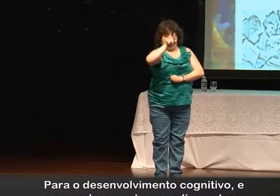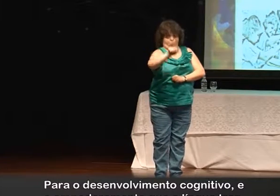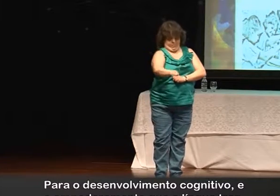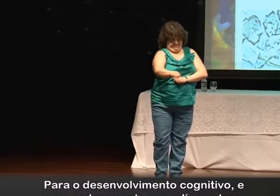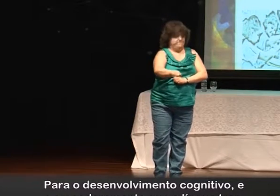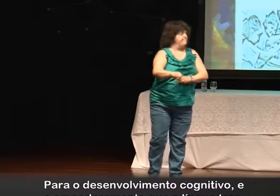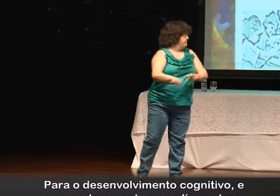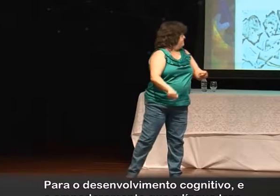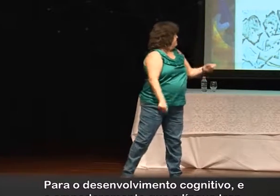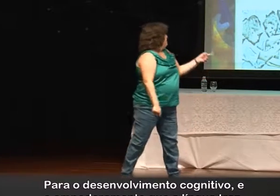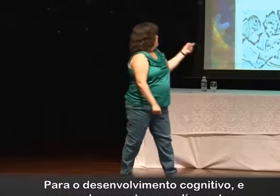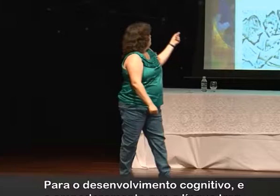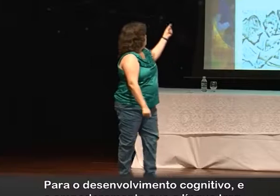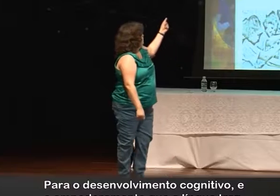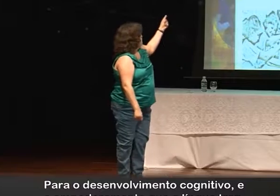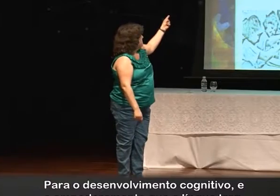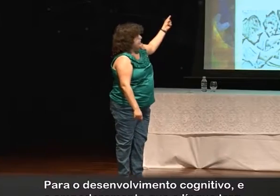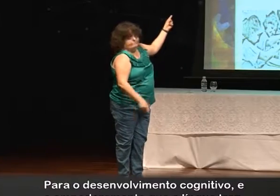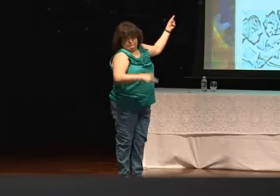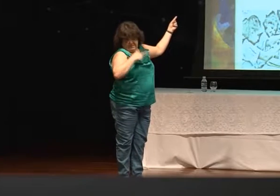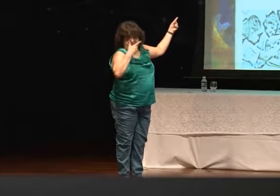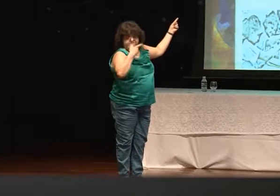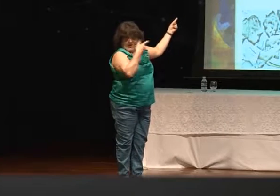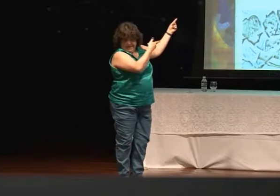empoderamento que a língua traz.